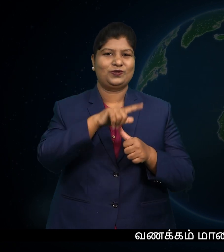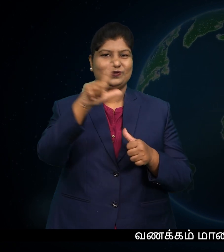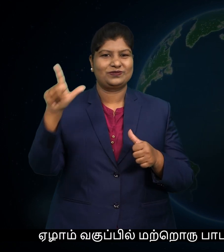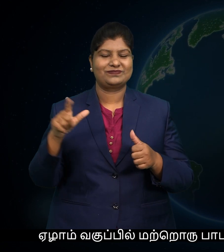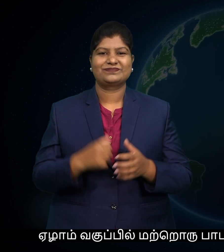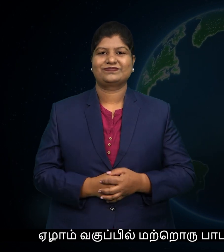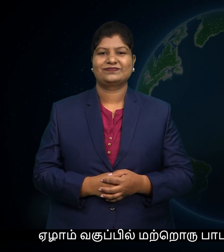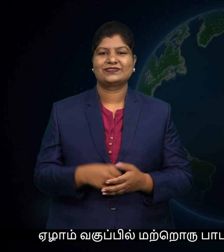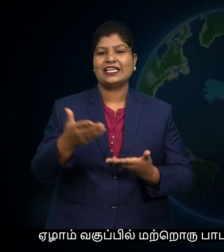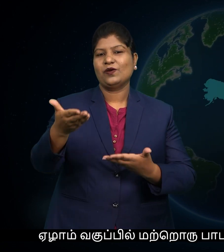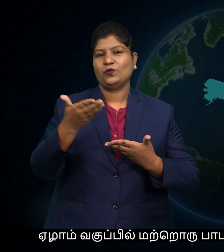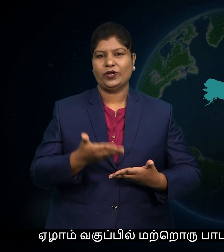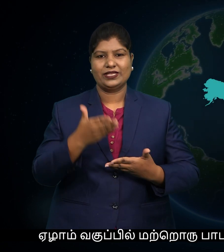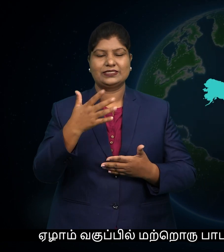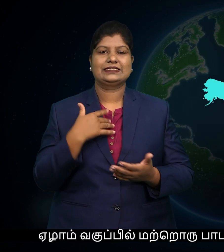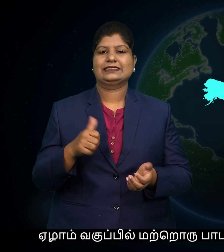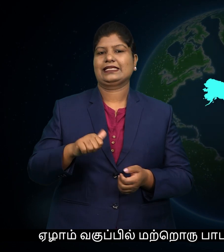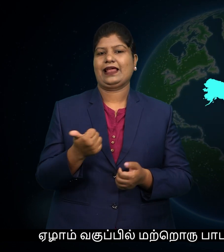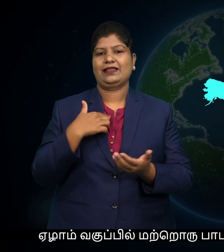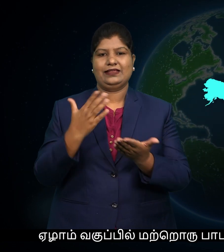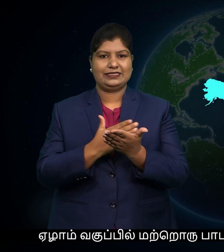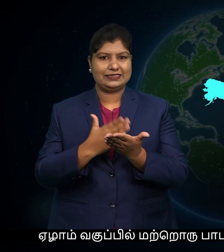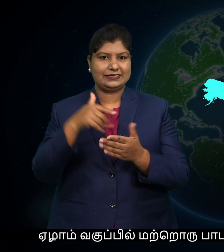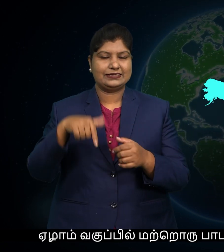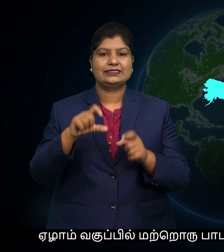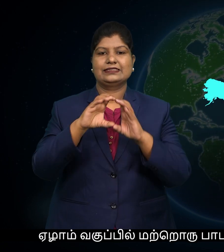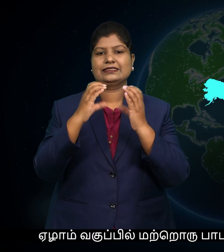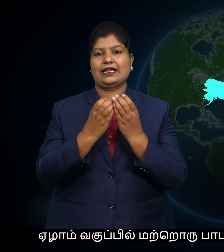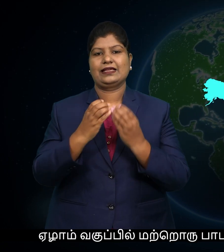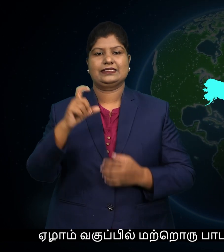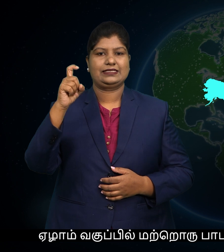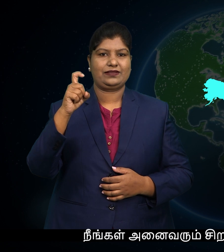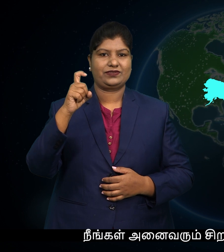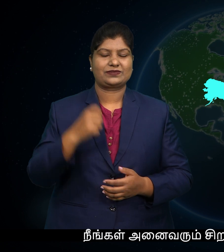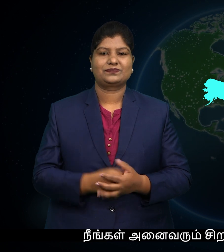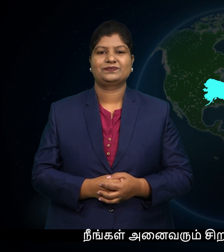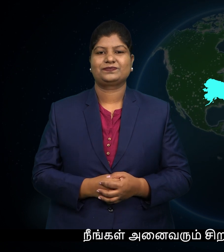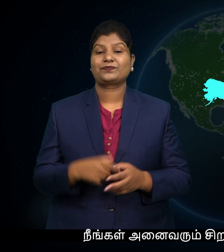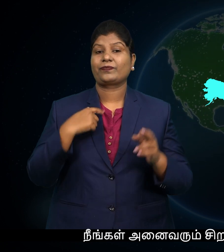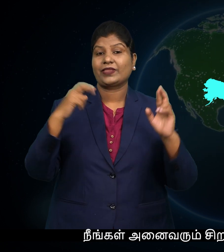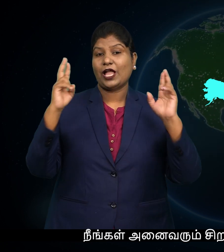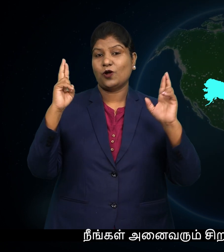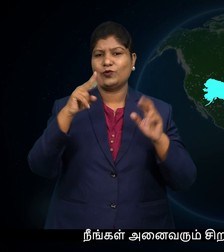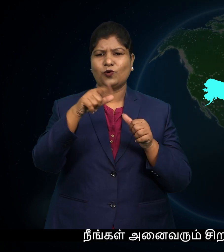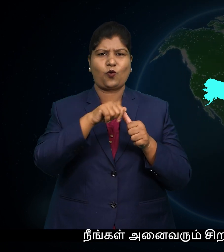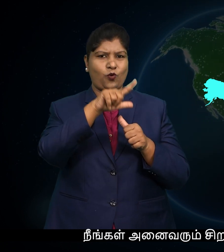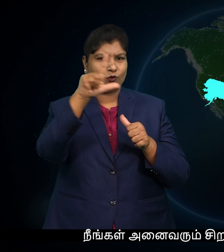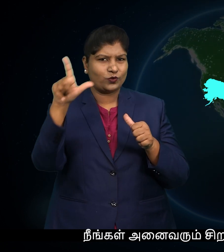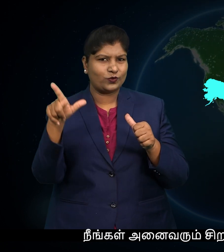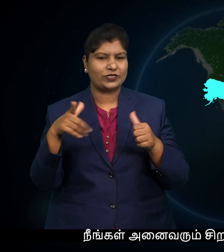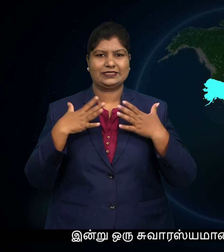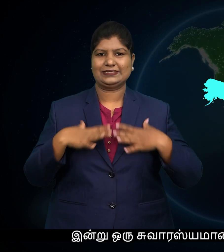செல்வங்களே! 7ஆம் வகுப்பிற்கு மற்றொரு பாடத்திற்கு உங்களை வரவேற்கின்றேன். நீங்கள் அனைவரும் நலமாக இருப்பீர்கள்